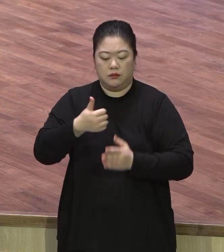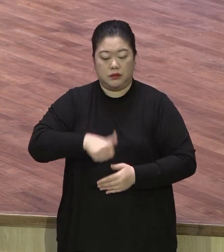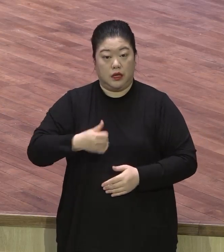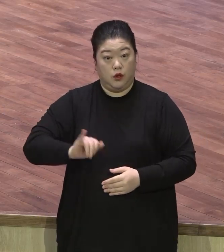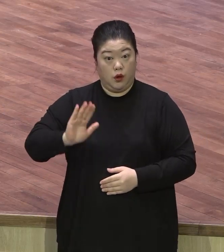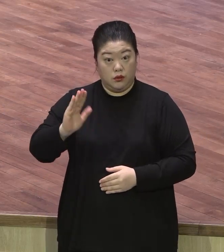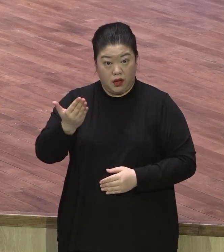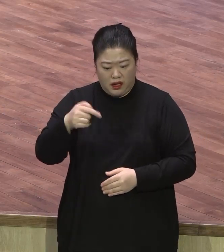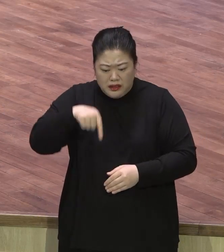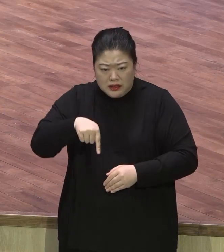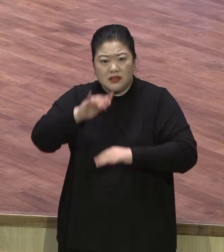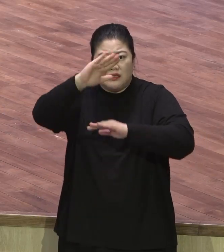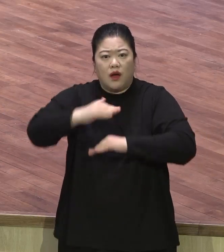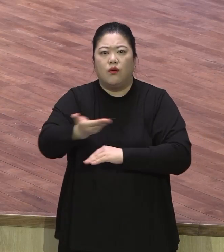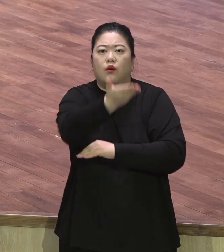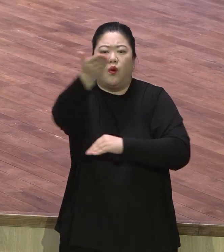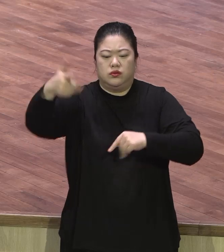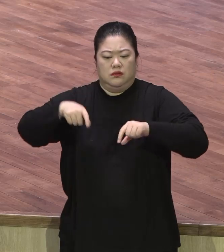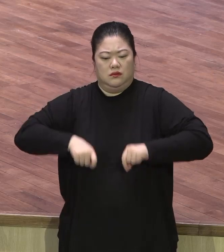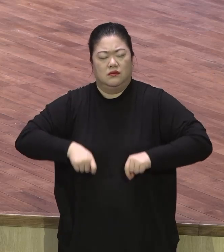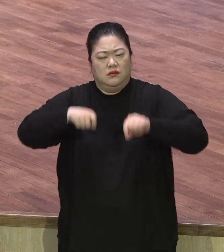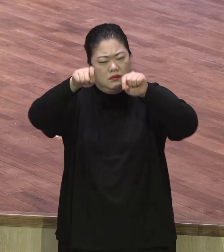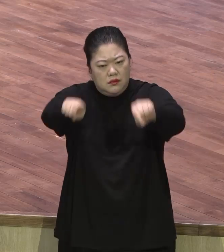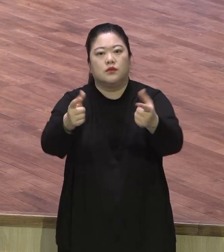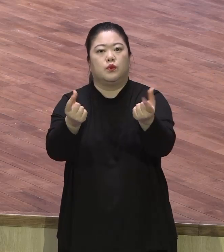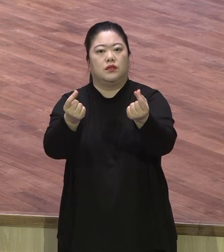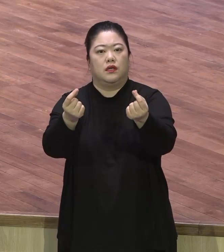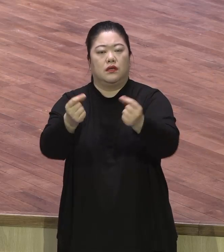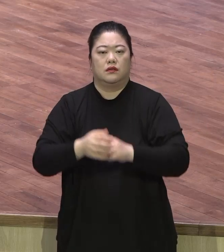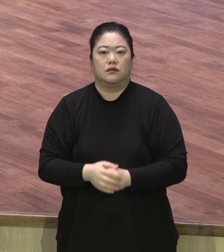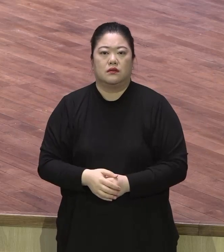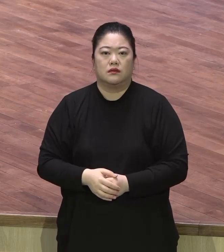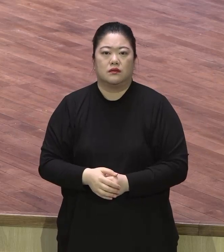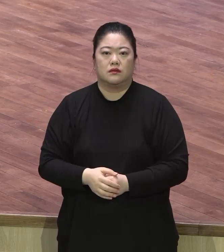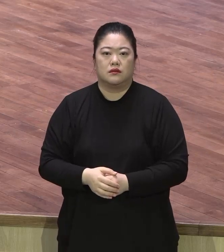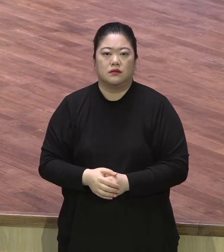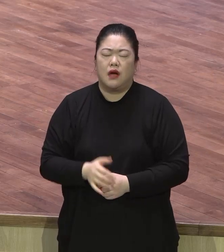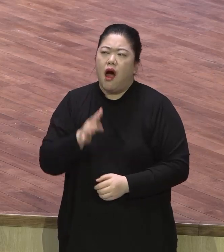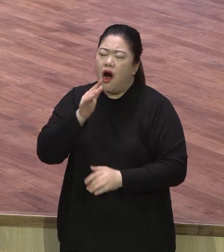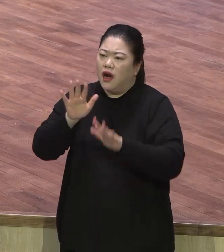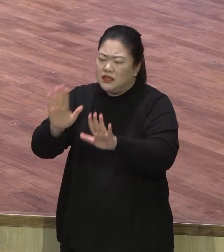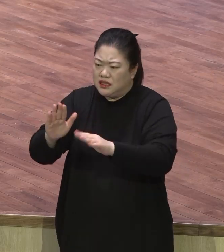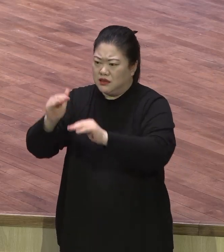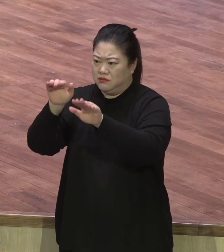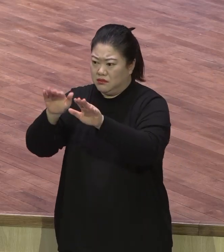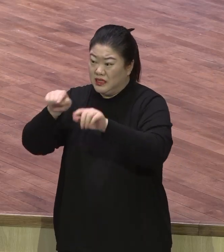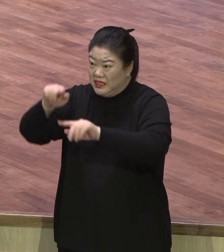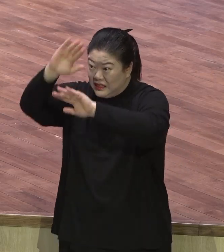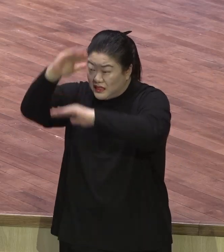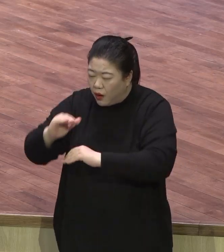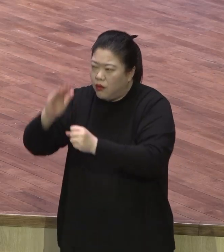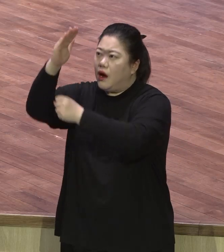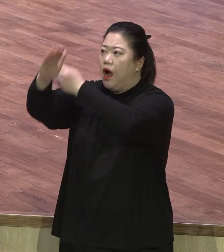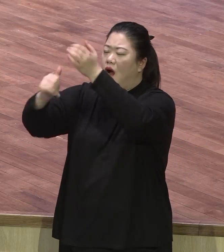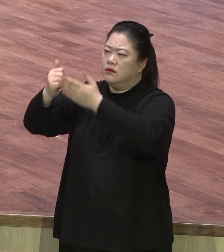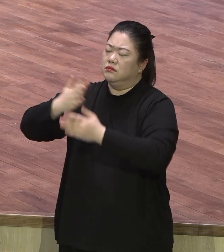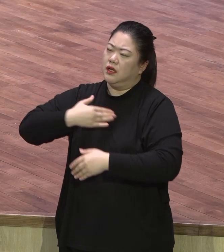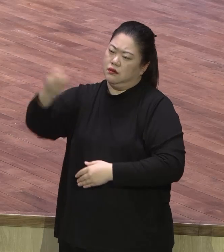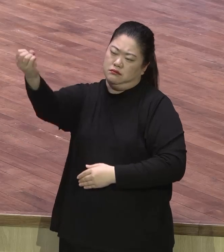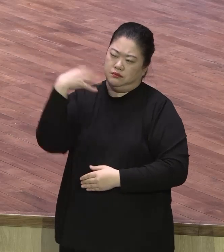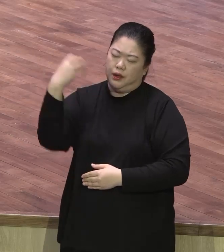자녀에게 동일한 말씀이 있지 그 이스라엘 이 하나의 음성을 들여야 나에게 하나님 말씀하시구나 이밤에